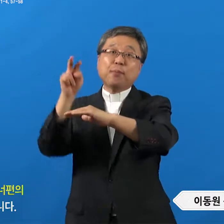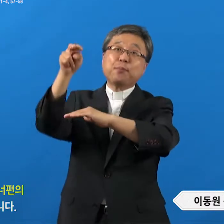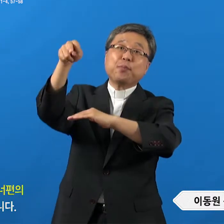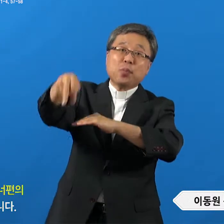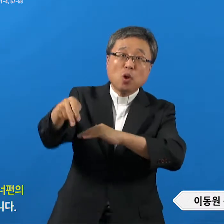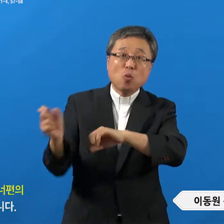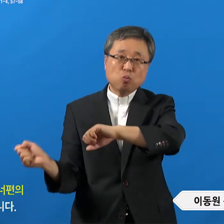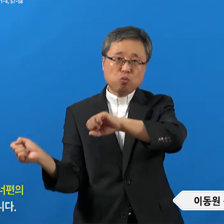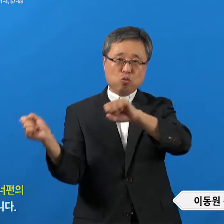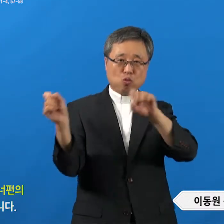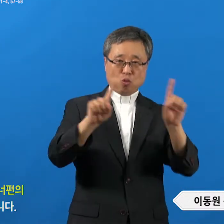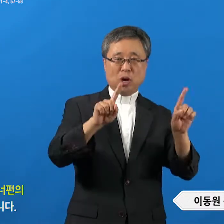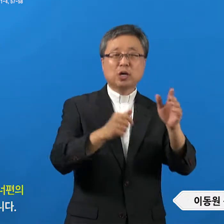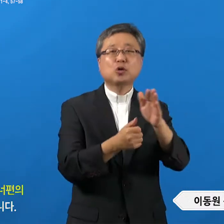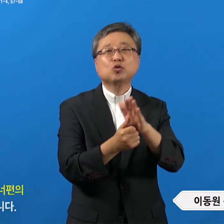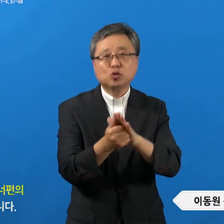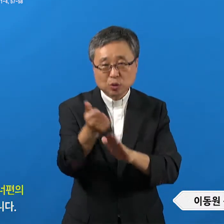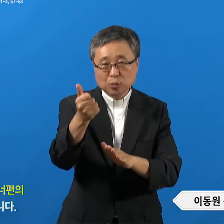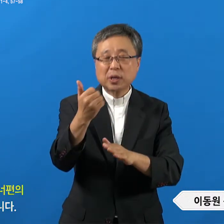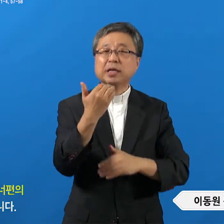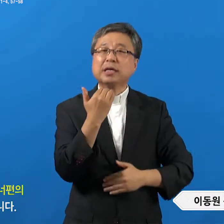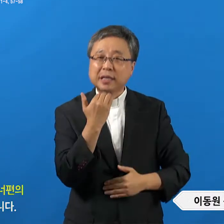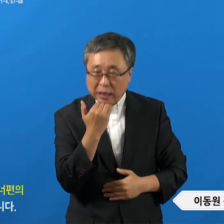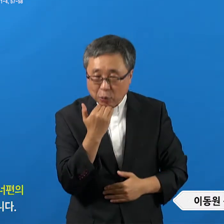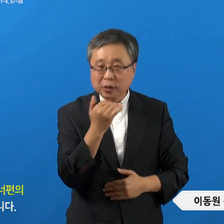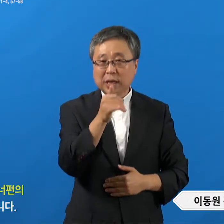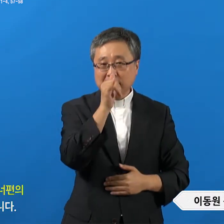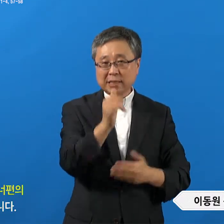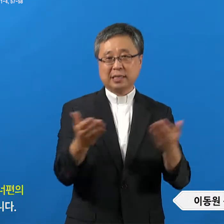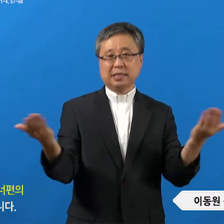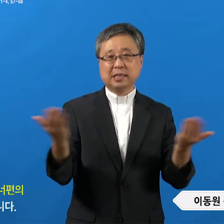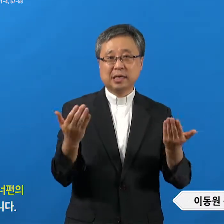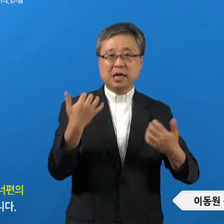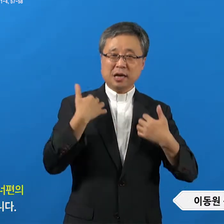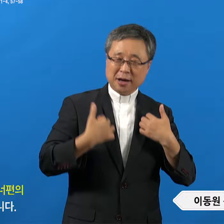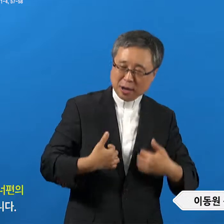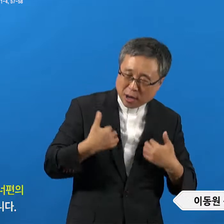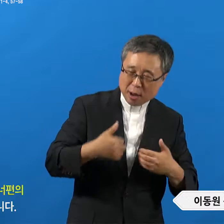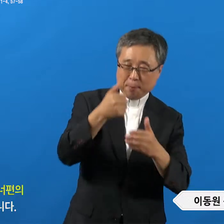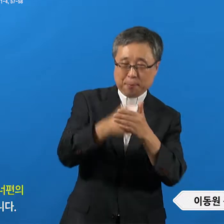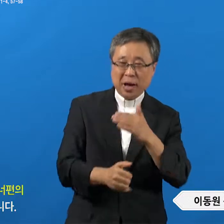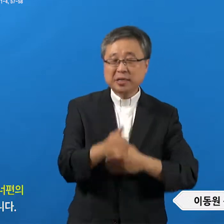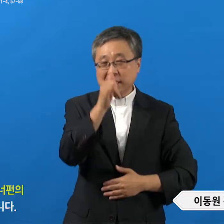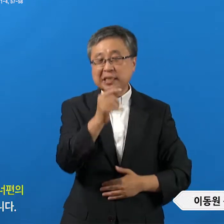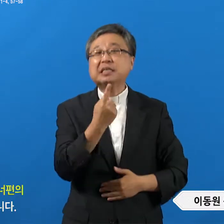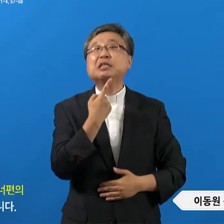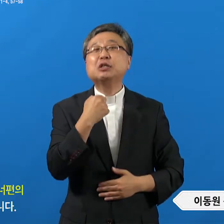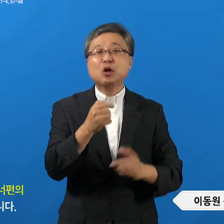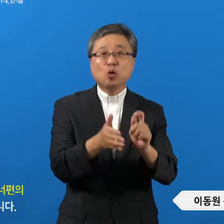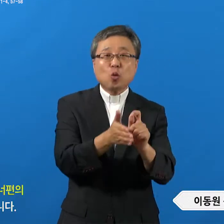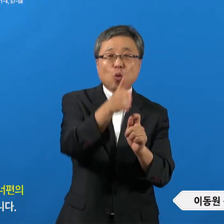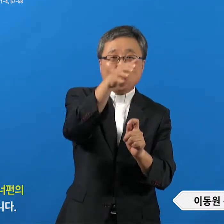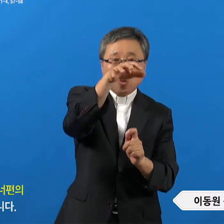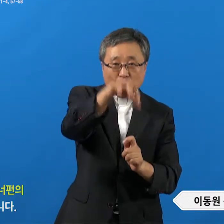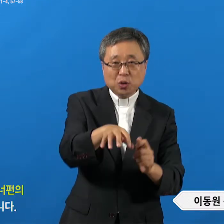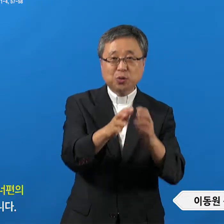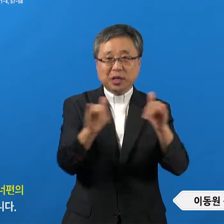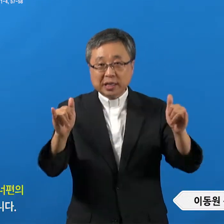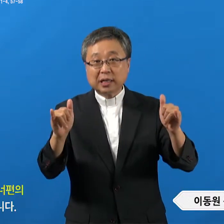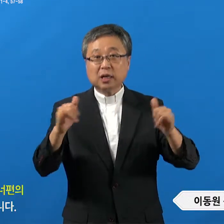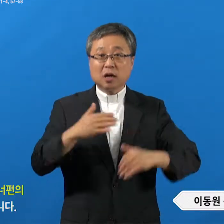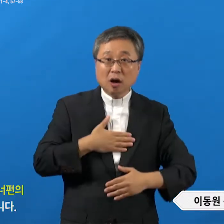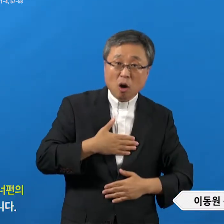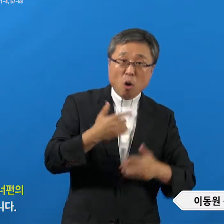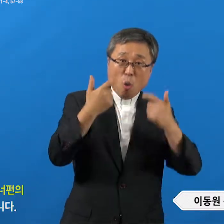건너편에 부활의 소망이 기다리고 있다는 것입니다. 쾌락에 빠져있던 고린도인들도